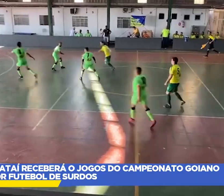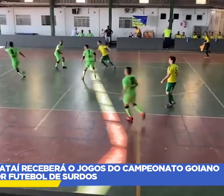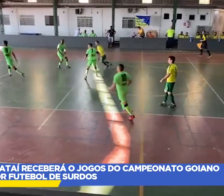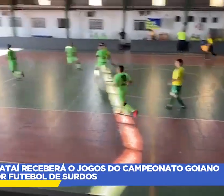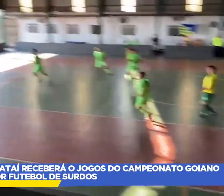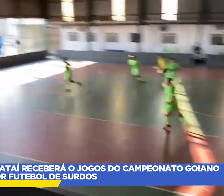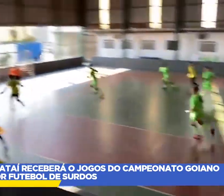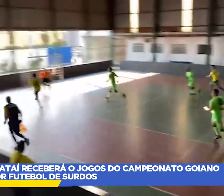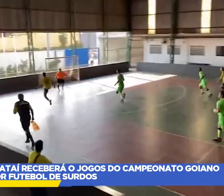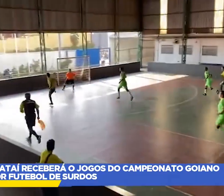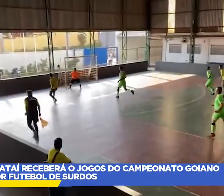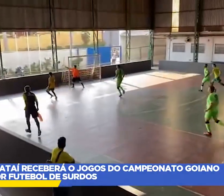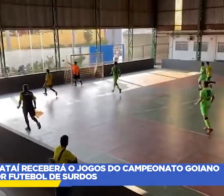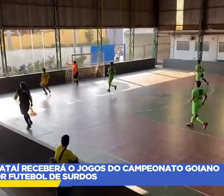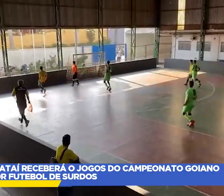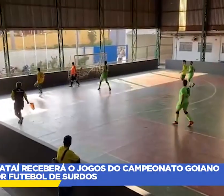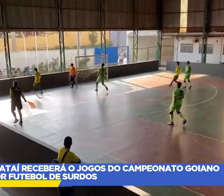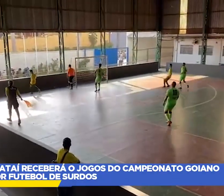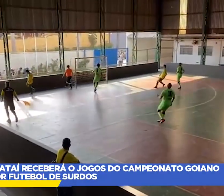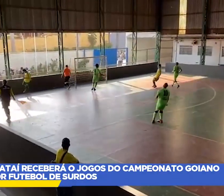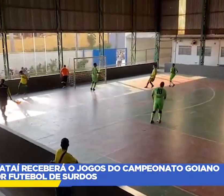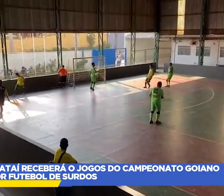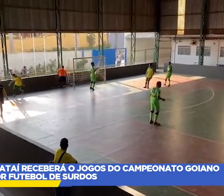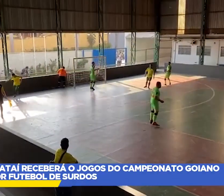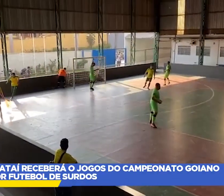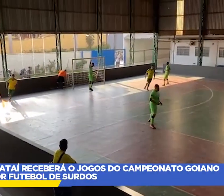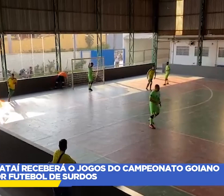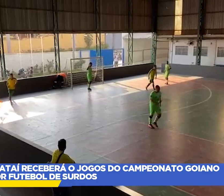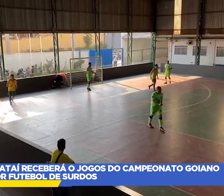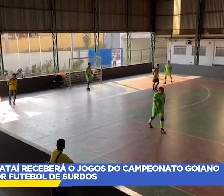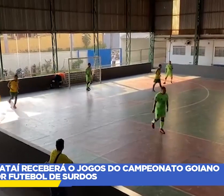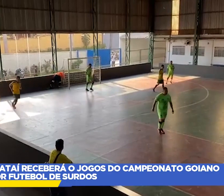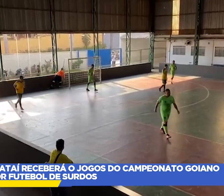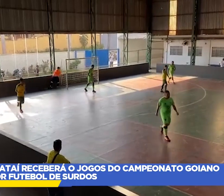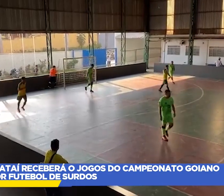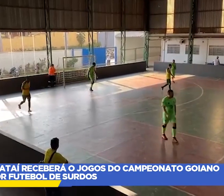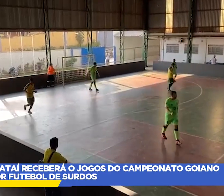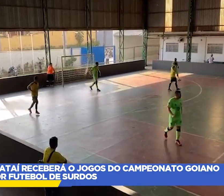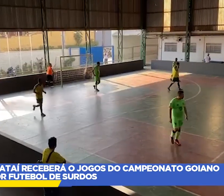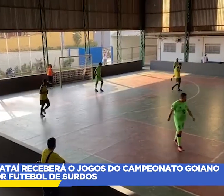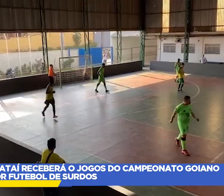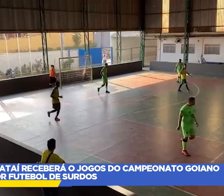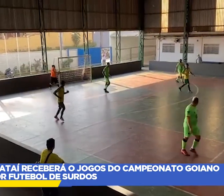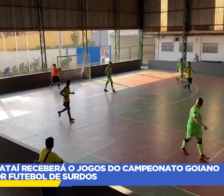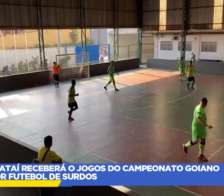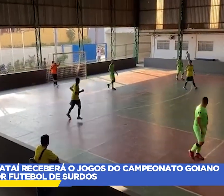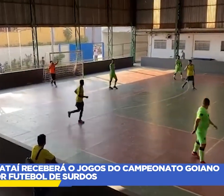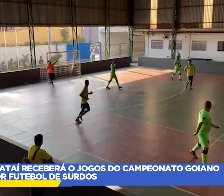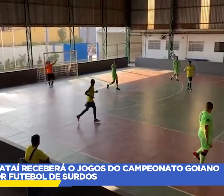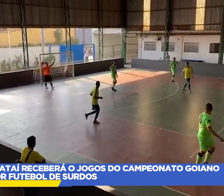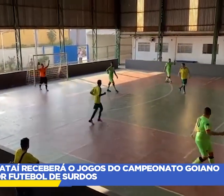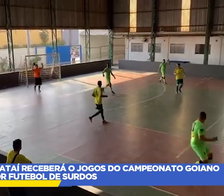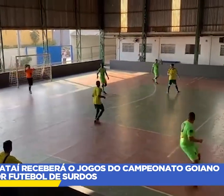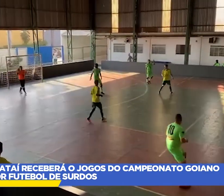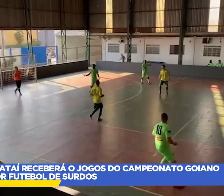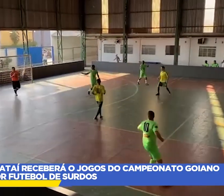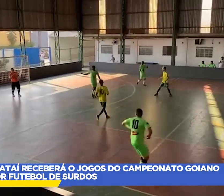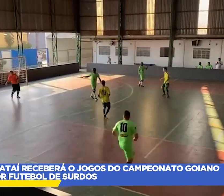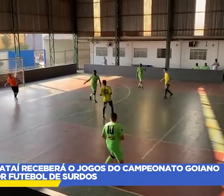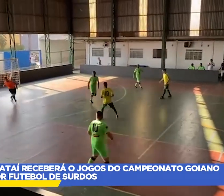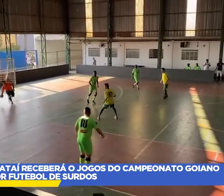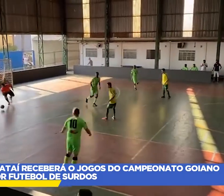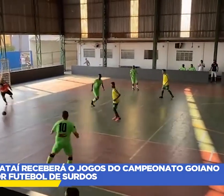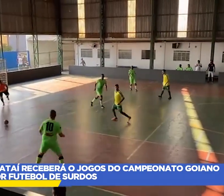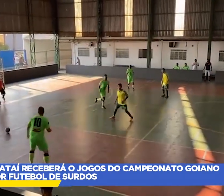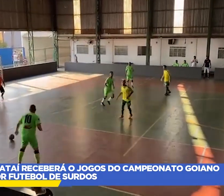surdos, né? Então, a gente está acostumado com ouvintes comunicando. Mas agora não. Vai ser surdos, vai ser língua de sinais a todo momento. Então, vai ser uma novidade também para a cidade de Jatay.